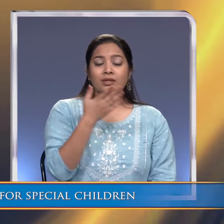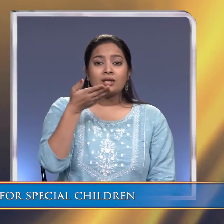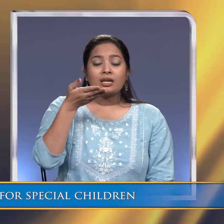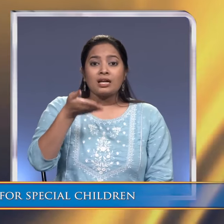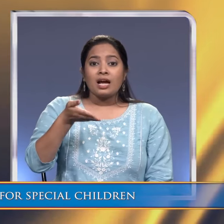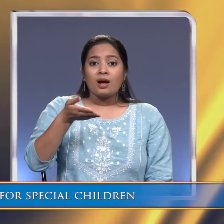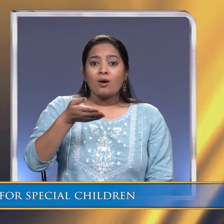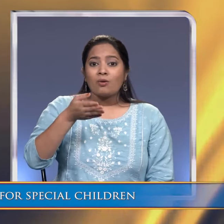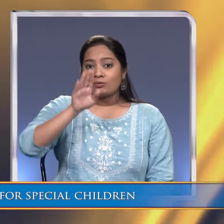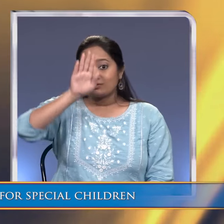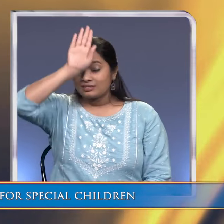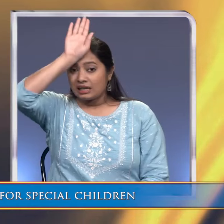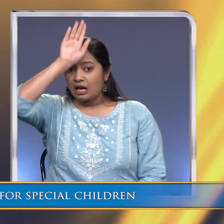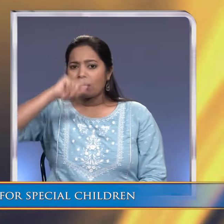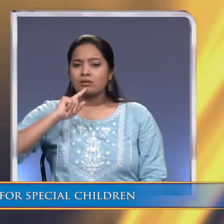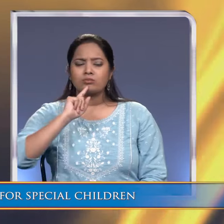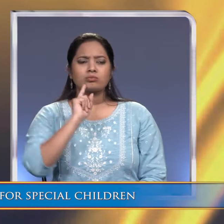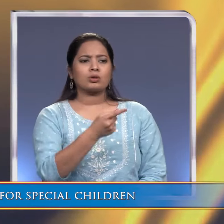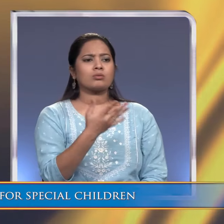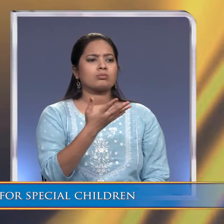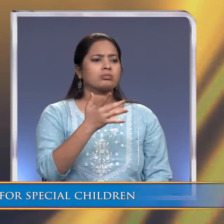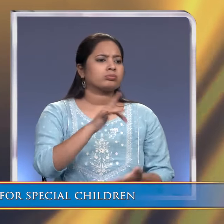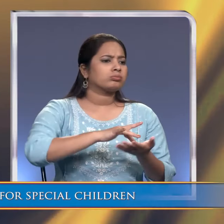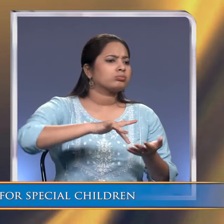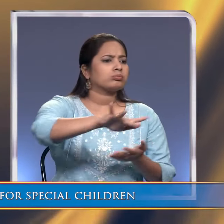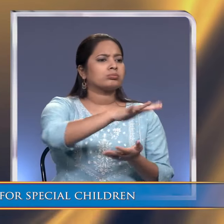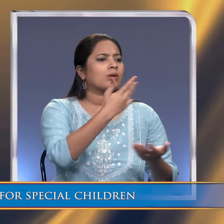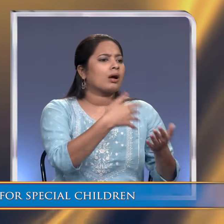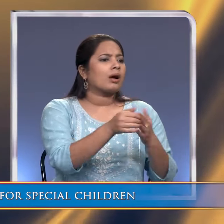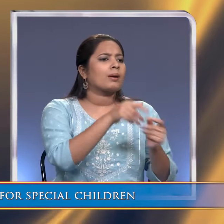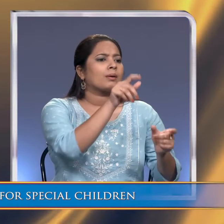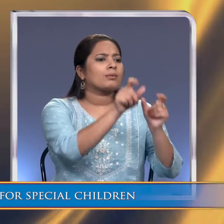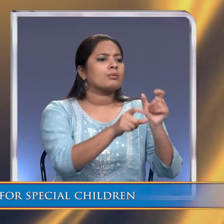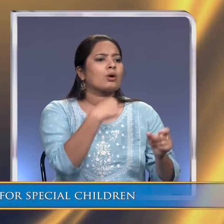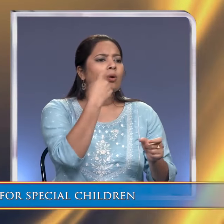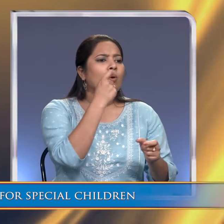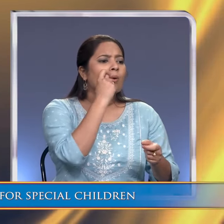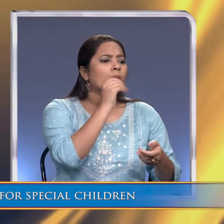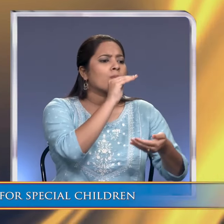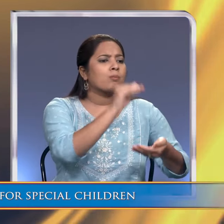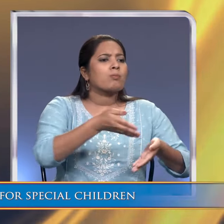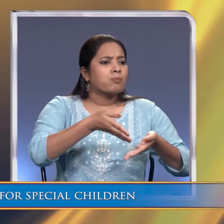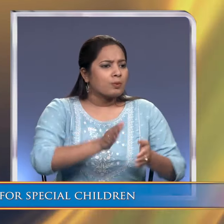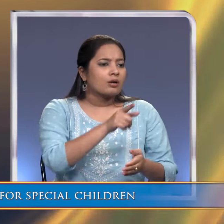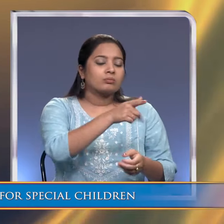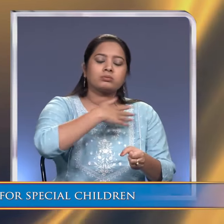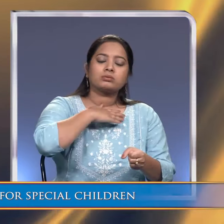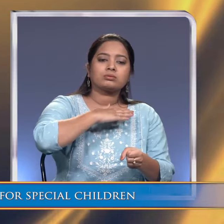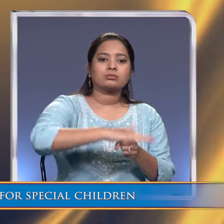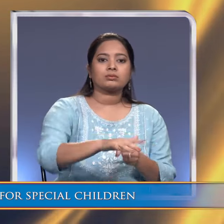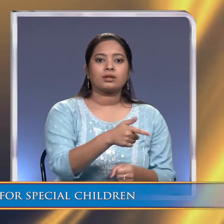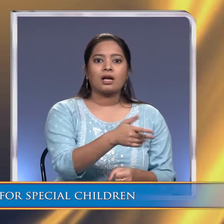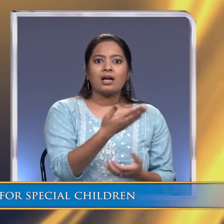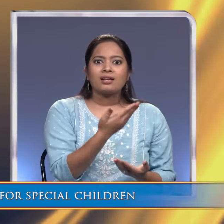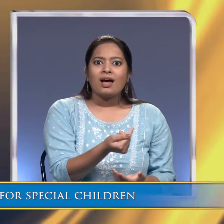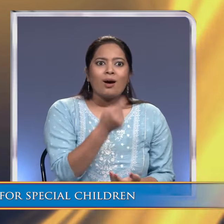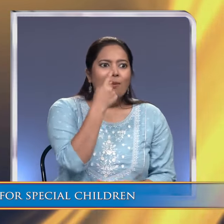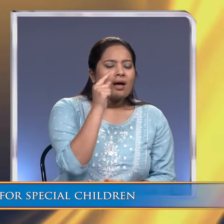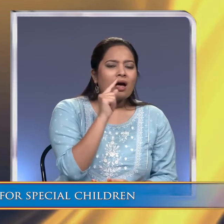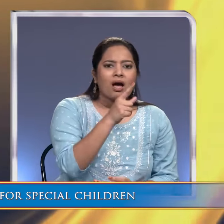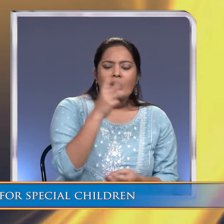ऐलान किया था कि अगर बच्चा लड़का होगा तो उसे वहीं पर मार दिया जाएगा। अब आप सोच सकते हैं माँ बाप होने के नाते